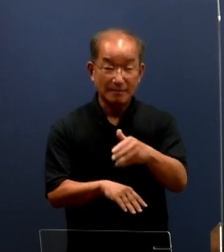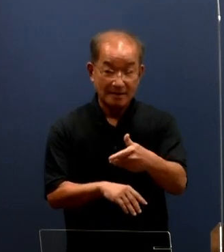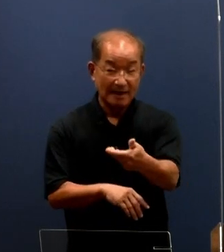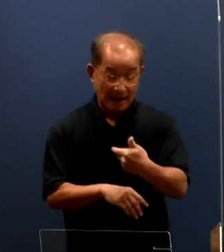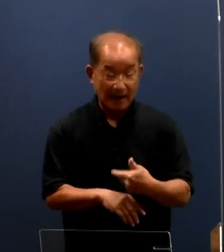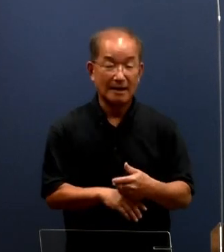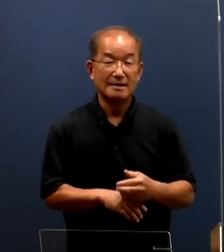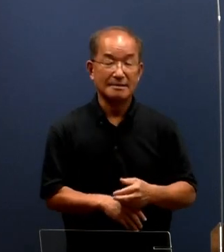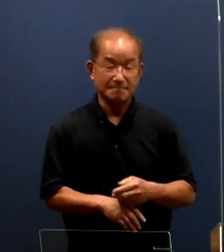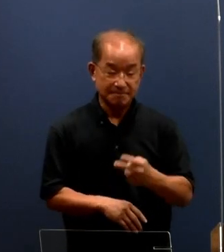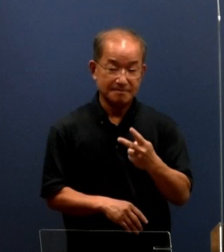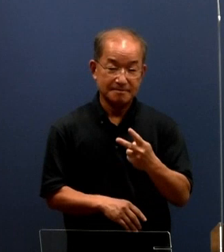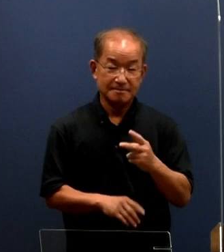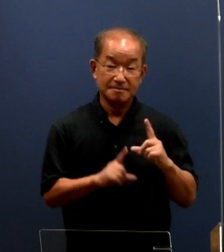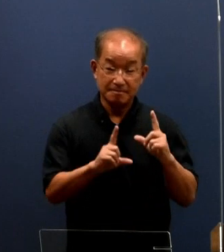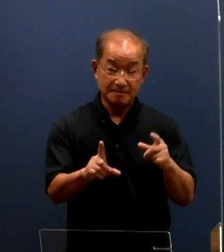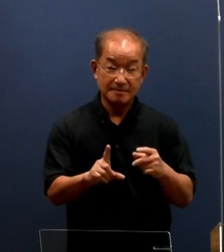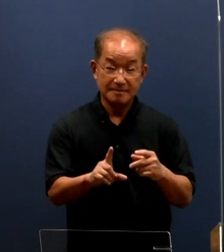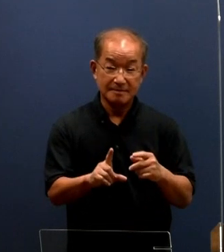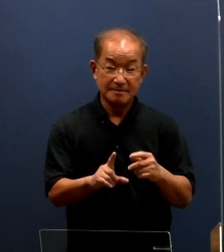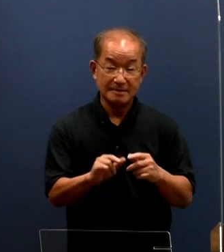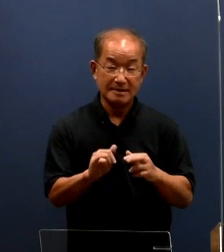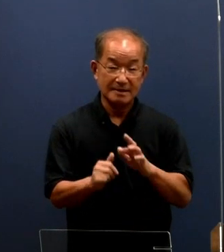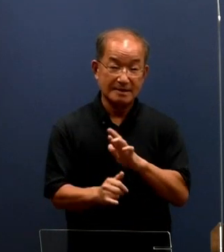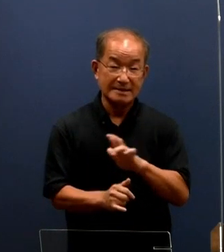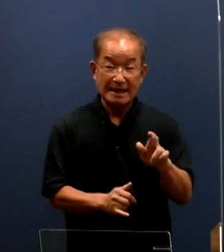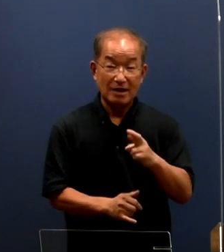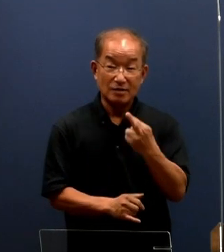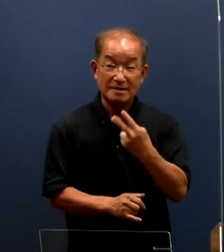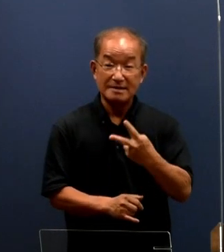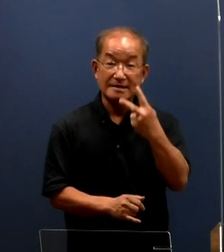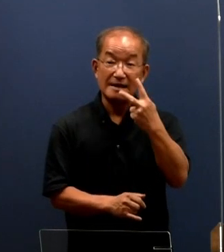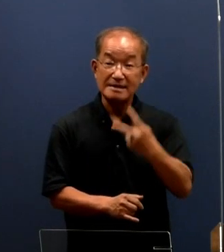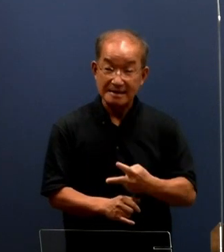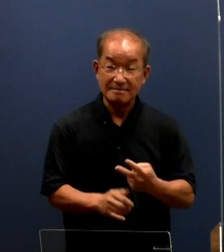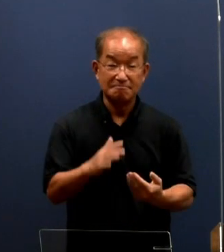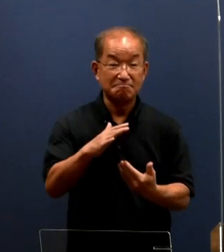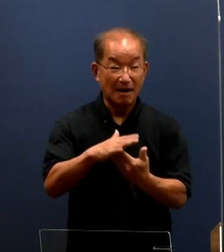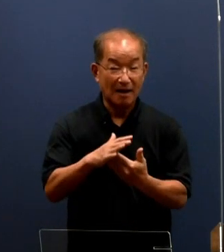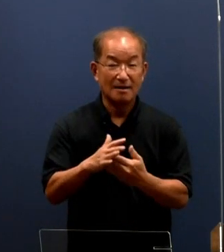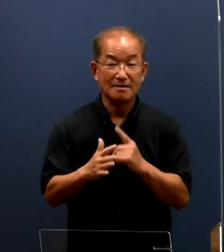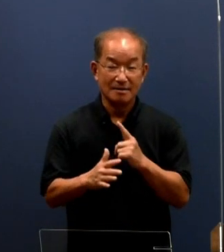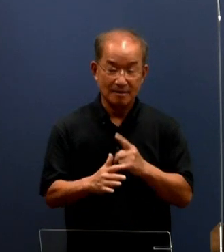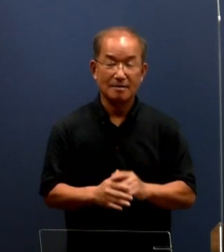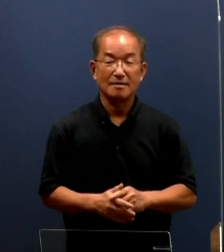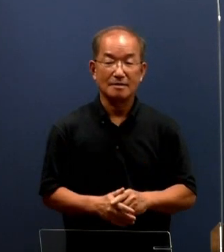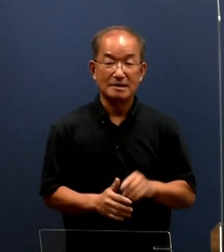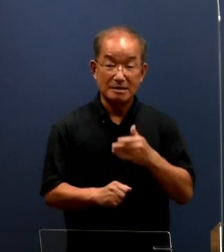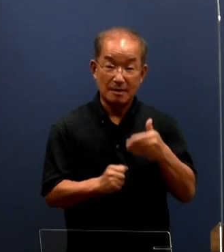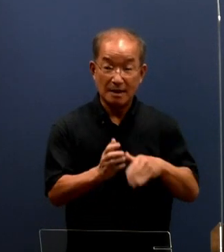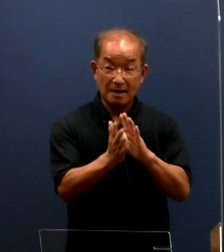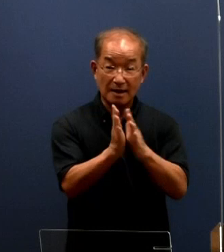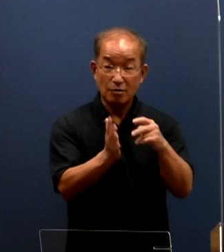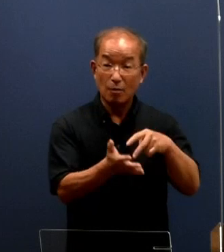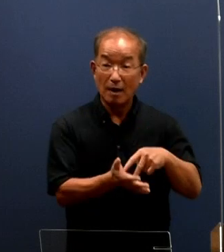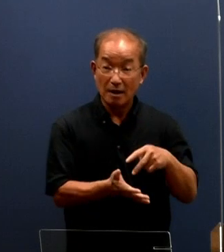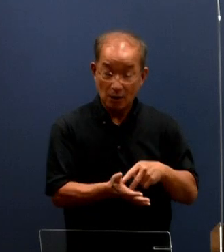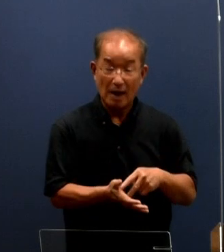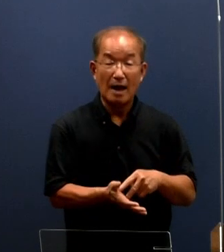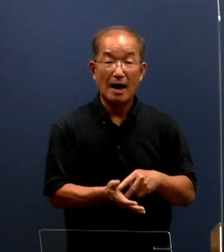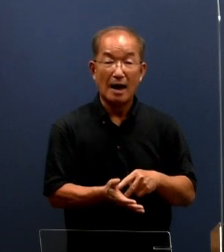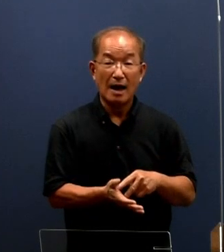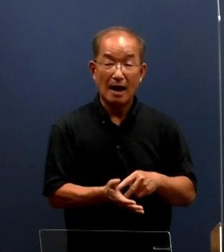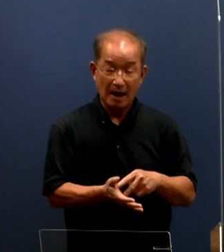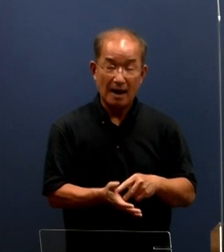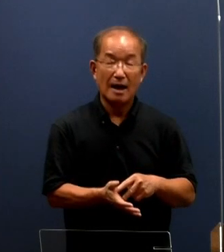JR の2000人に比べれば、それは2000人よりは1000人の方がいいですからね。ただ、島根県の場合はそれで該当する地域があ